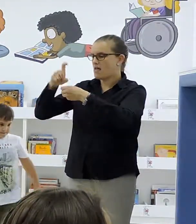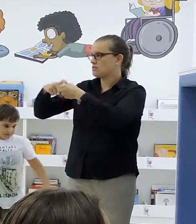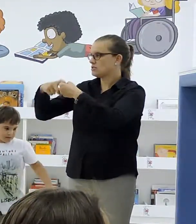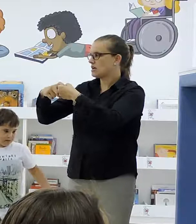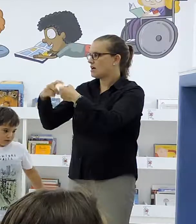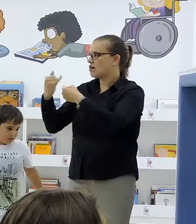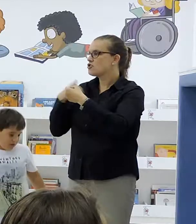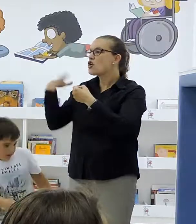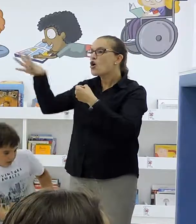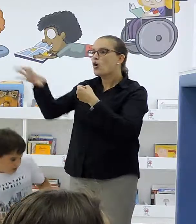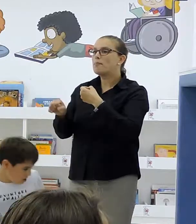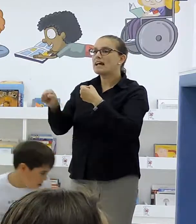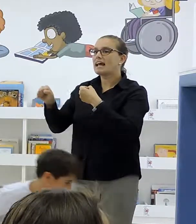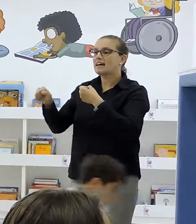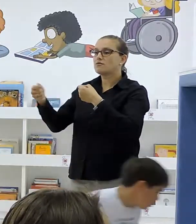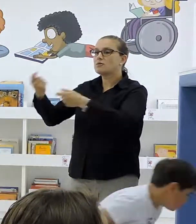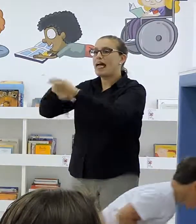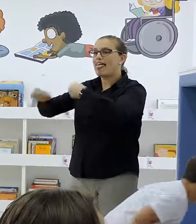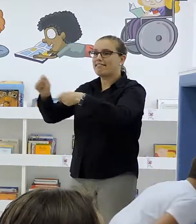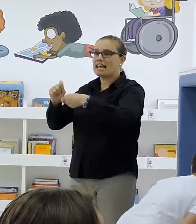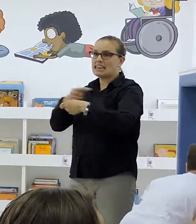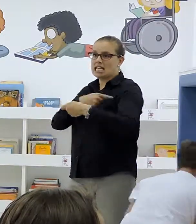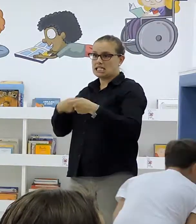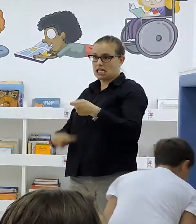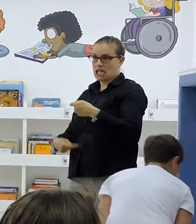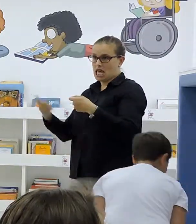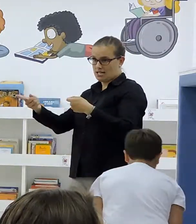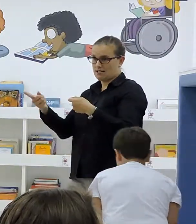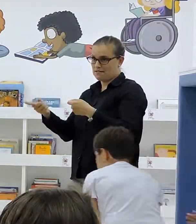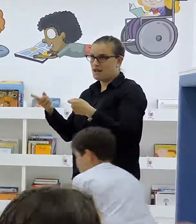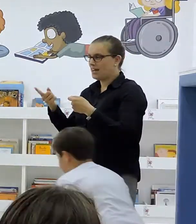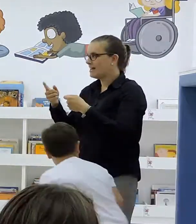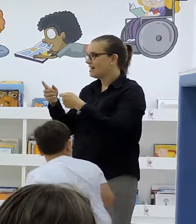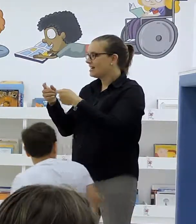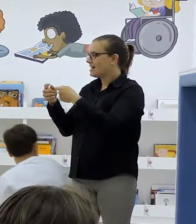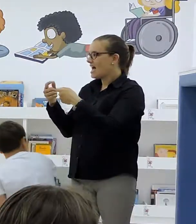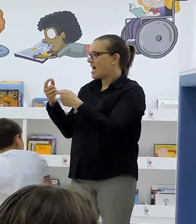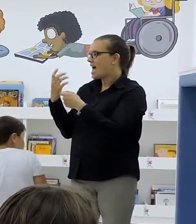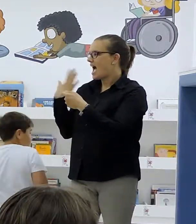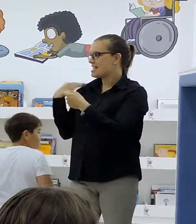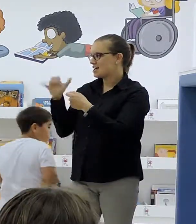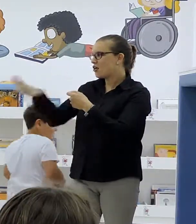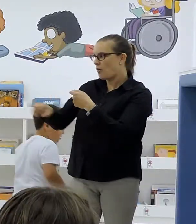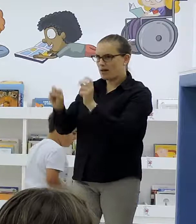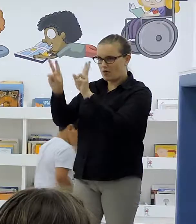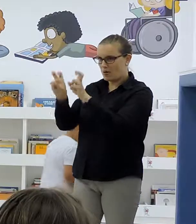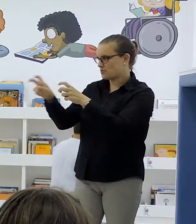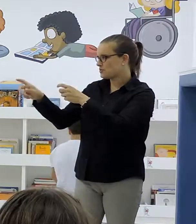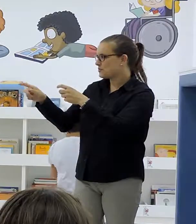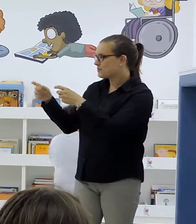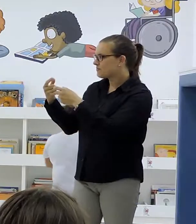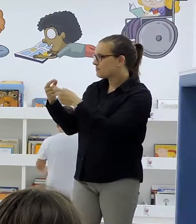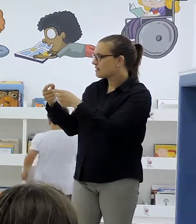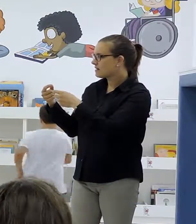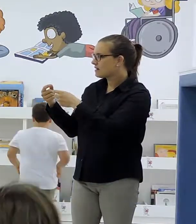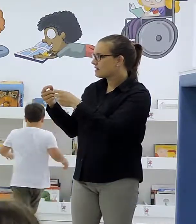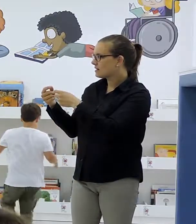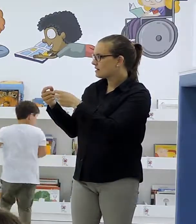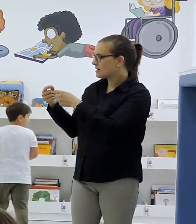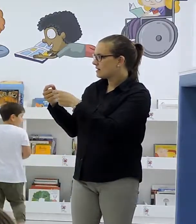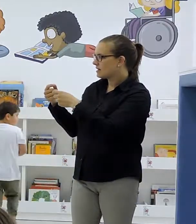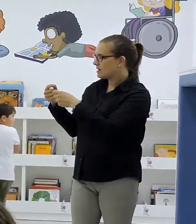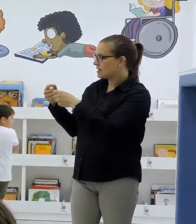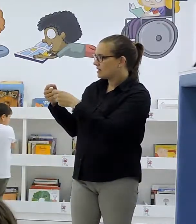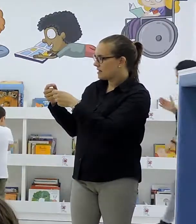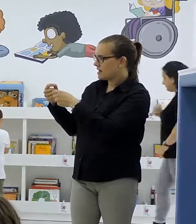Los compré en un bazar chino, tienen garantía por 24 horas. ¿Vale? Los compré ayer, funciona. Mira, si nos pones aquí será fácil escaparme,